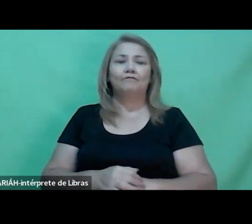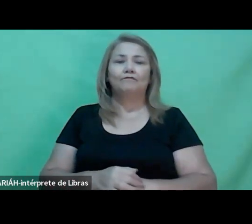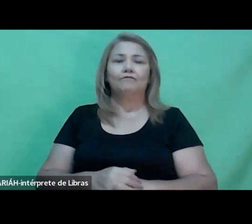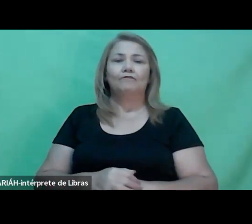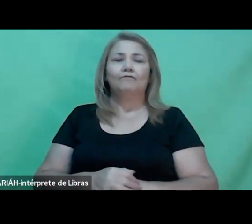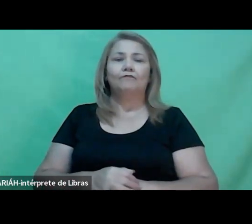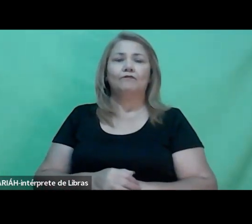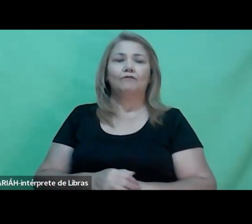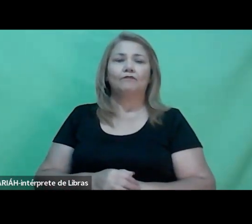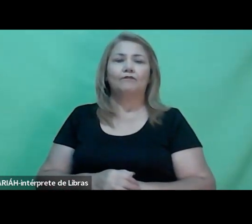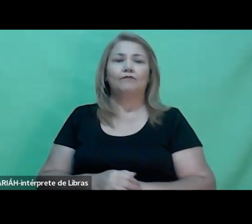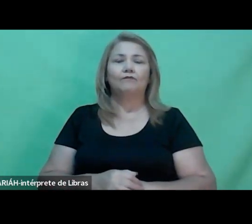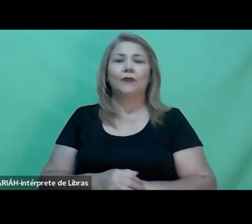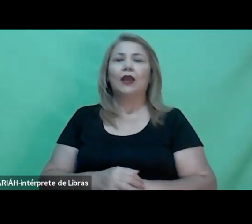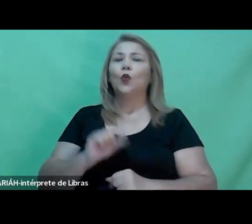ser